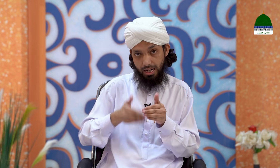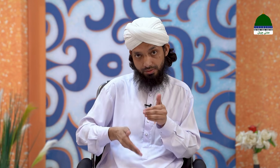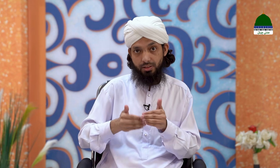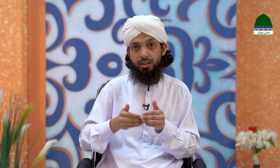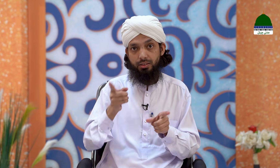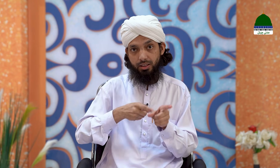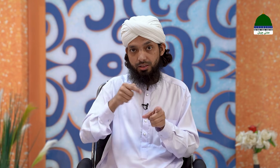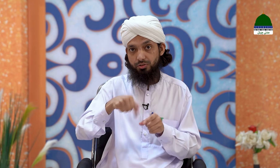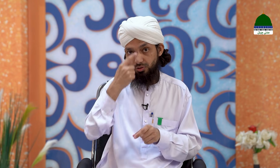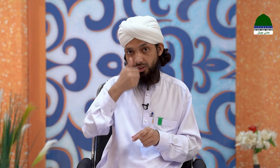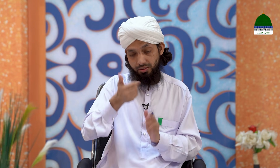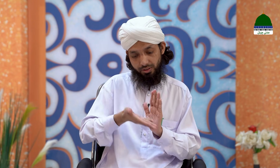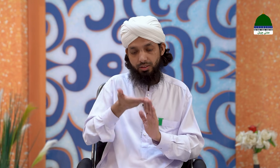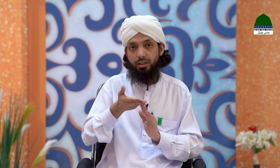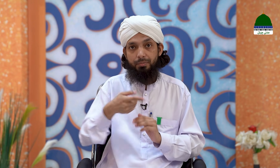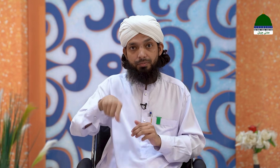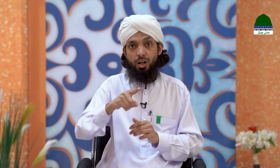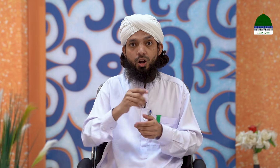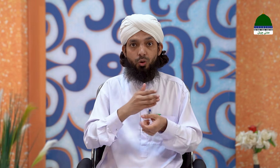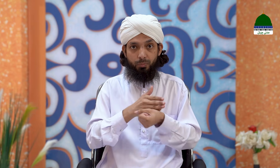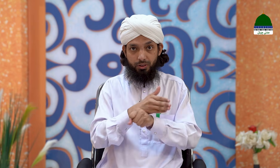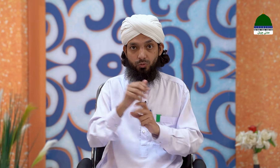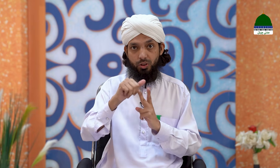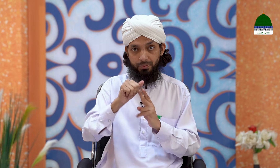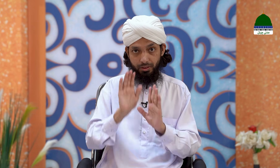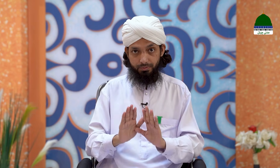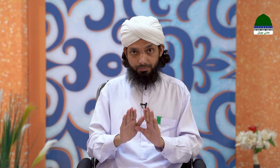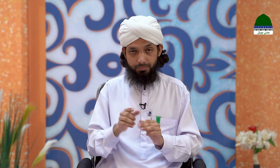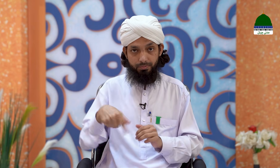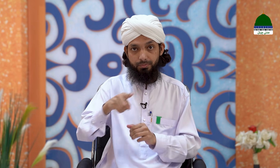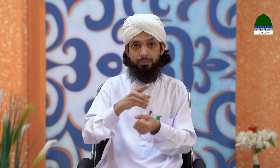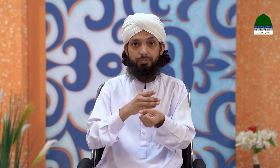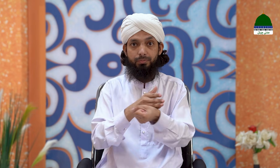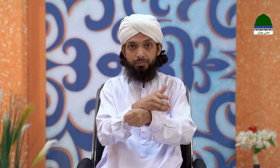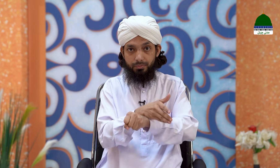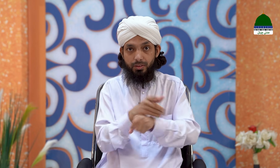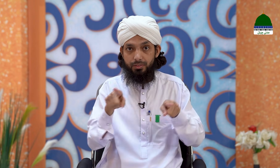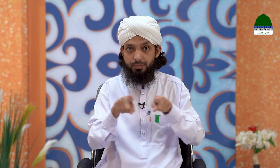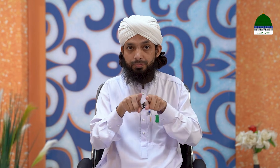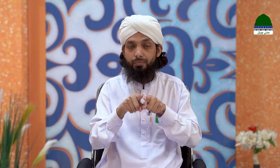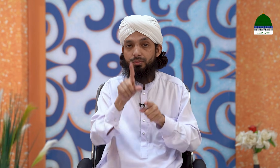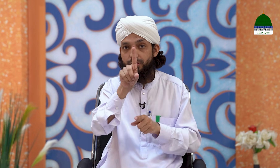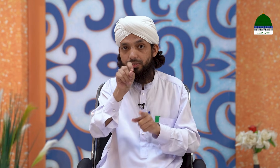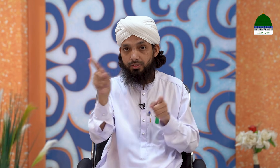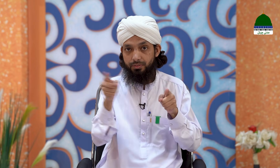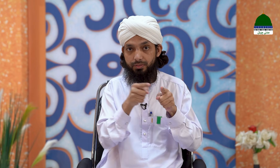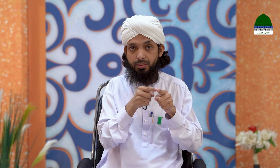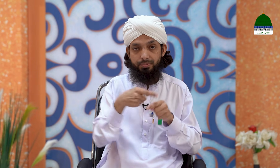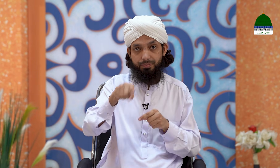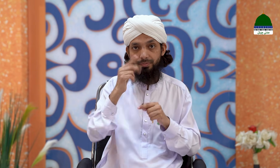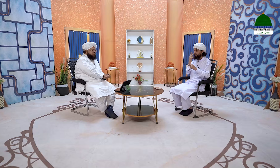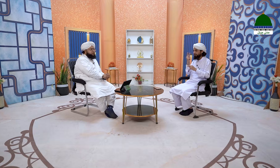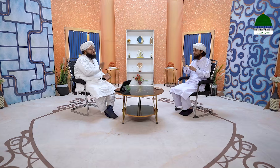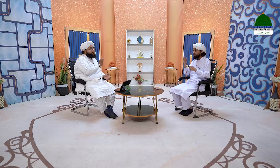ہے۔ جس پر قربانی واجب ہے اس کو لازمی قربانی کرنی چاہیے، لیکن قربانی کے ساتھ ساتھ ہمیں ان 10 دنوں میں کیا کرنا چاہیے، آئیے سنتے